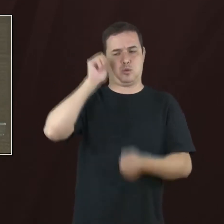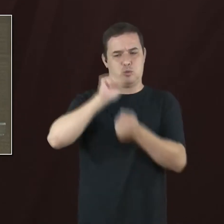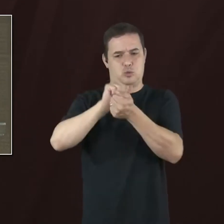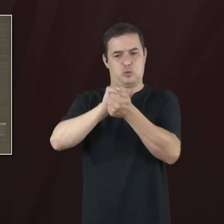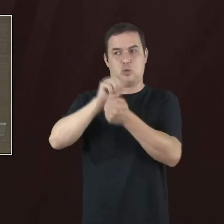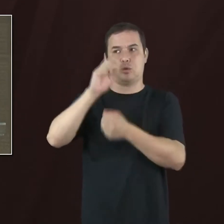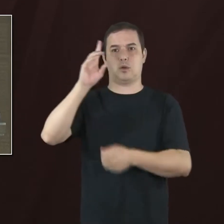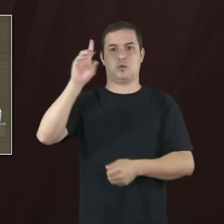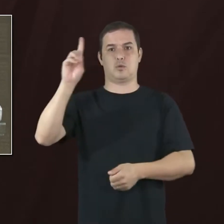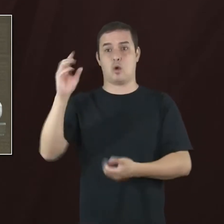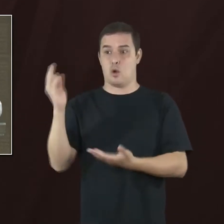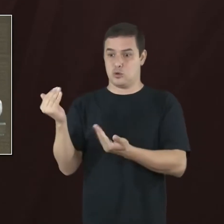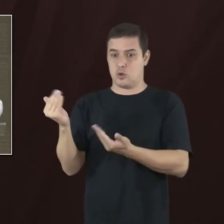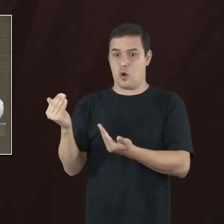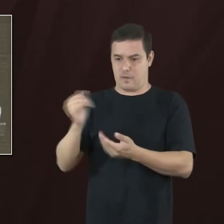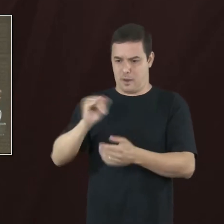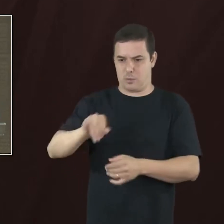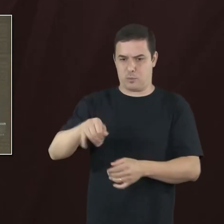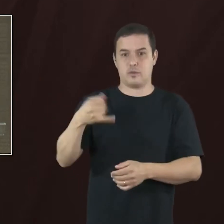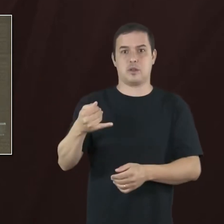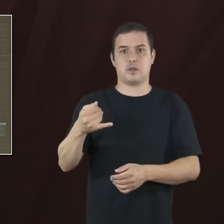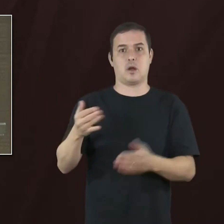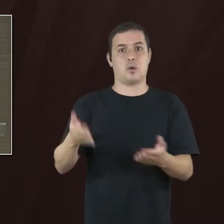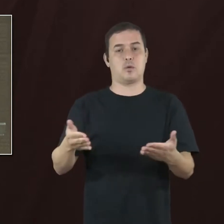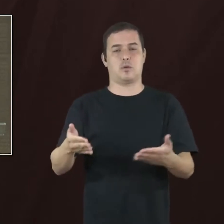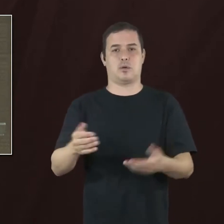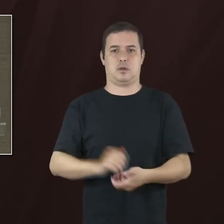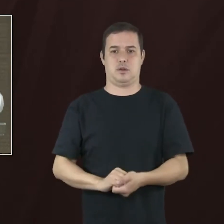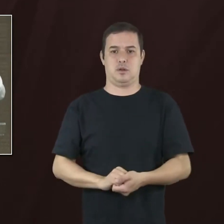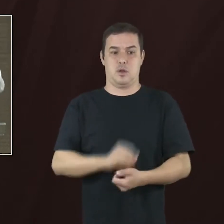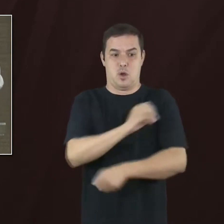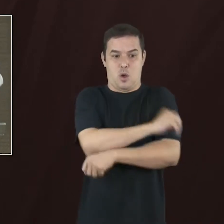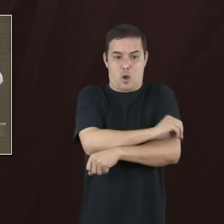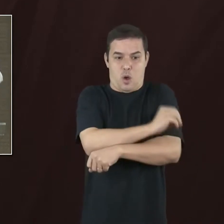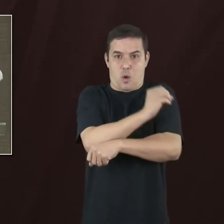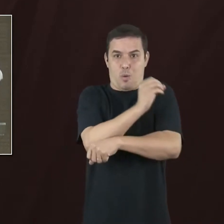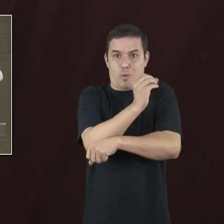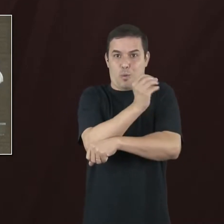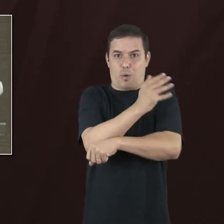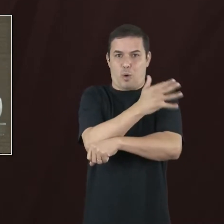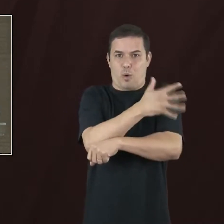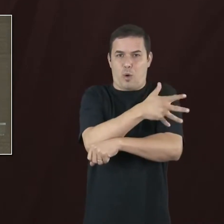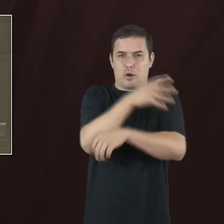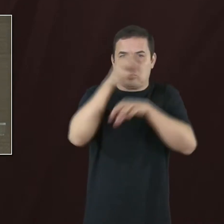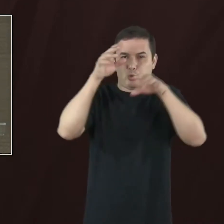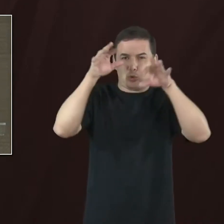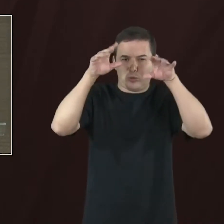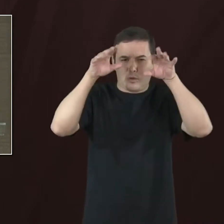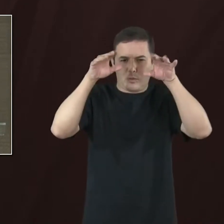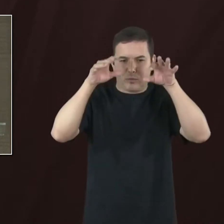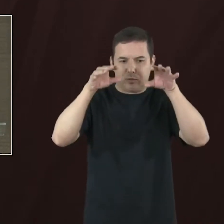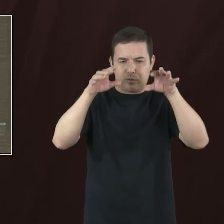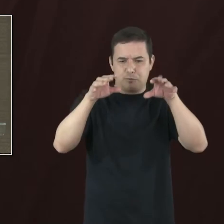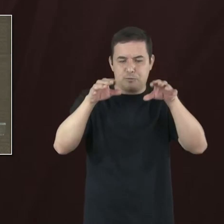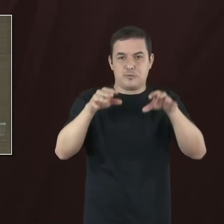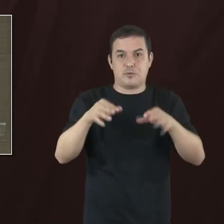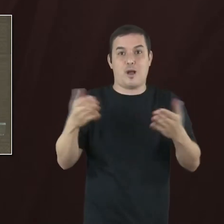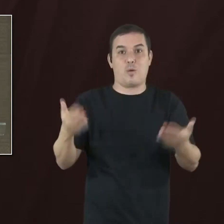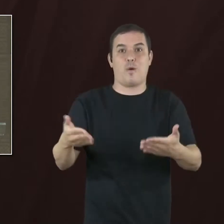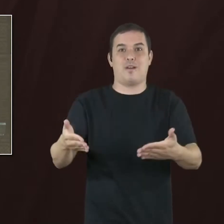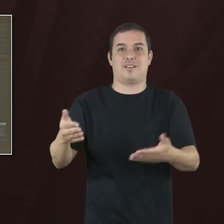jovem, aproveita esse momento da aurora, que as gotas do orvalho cairão nesse momento, que